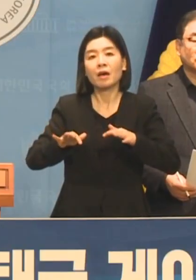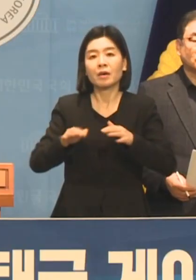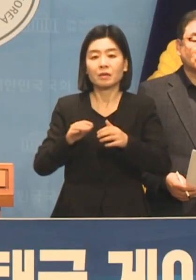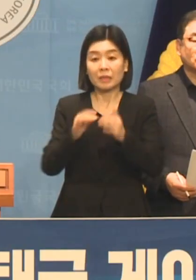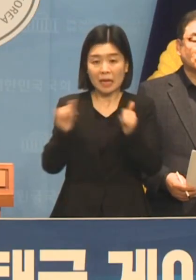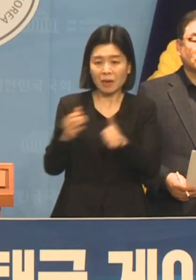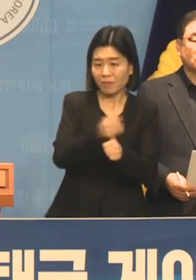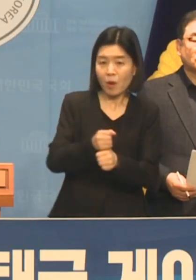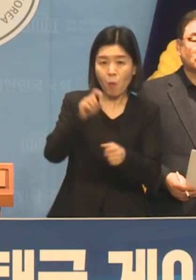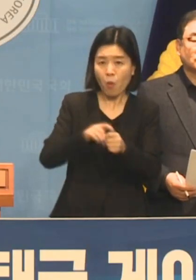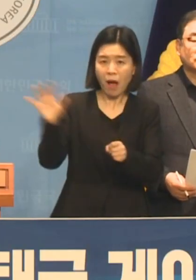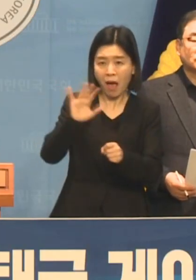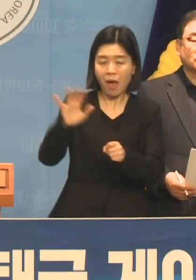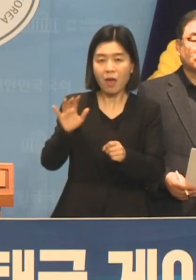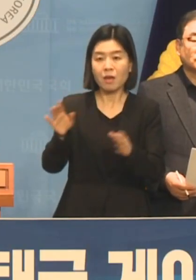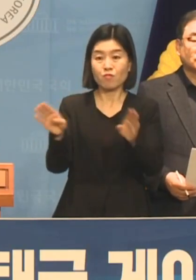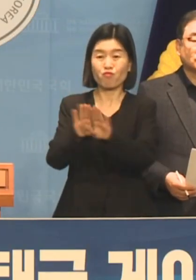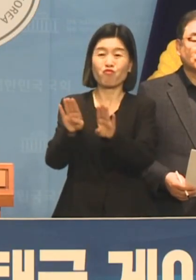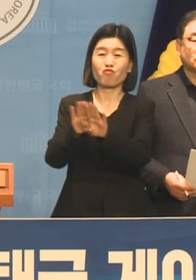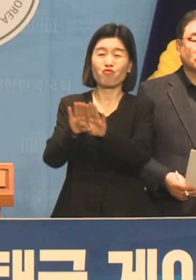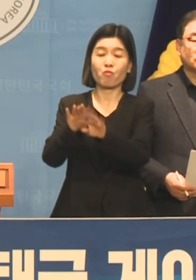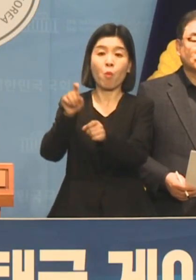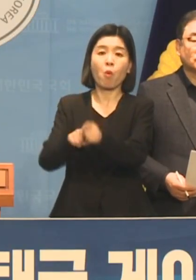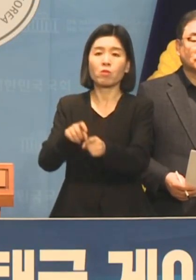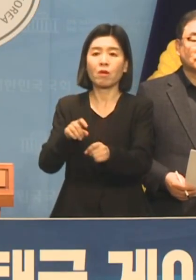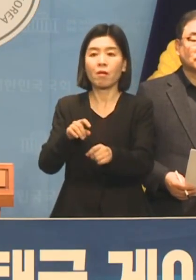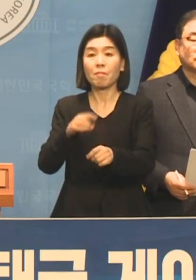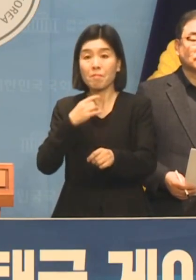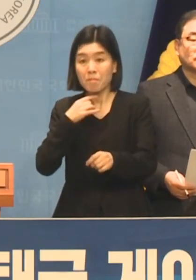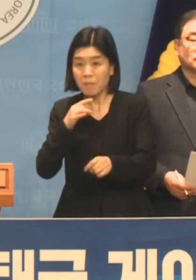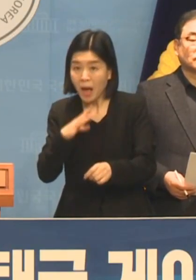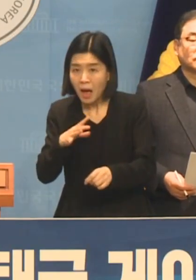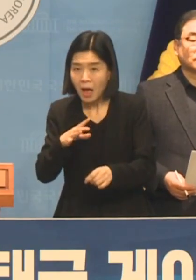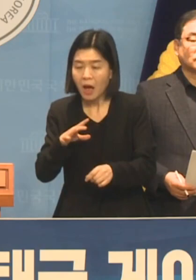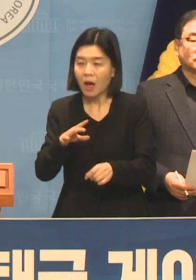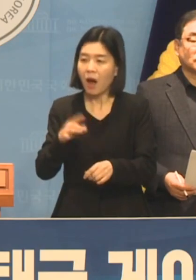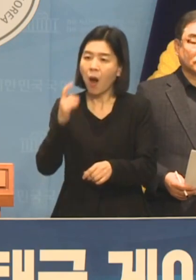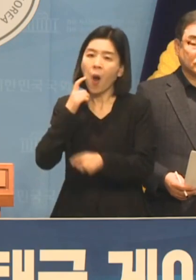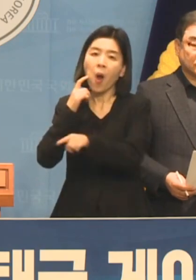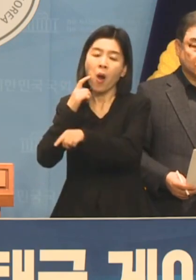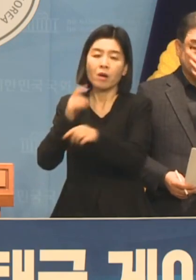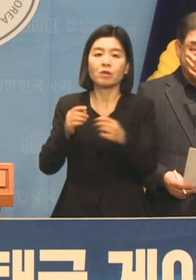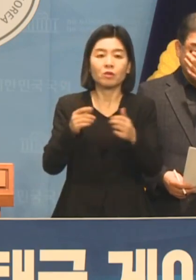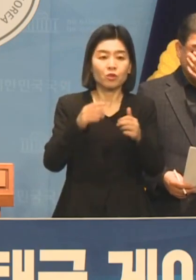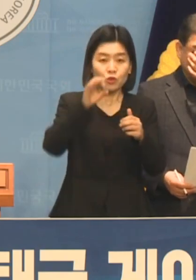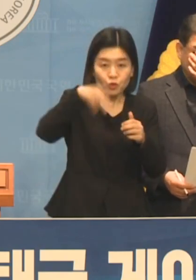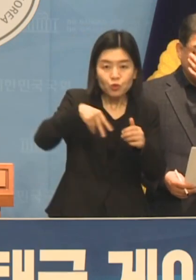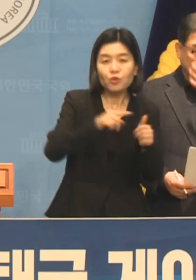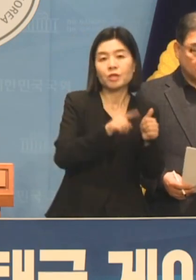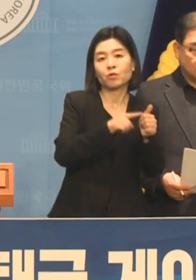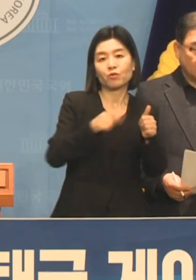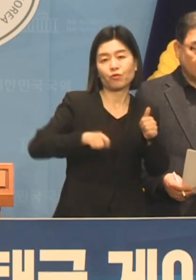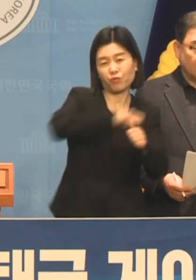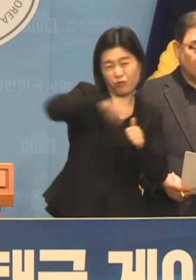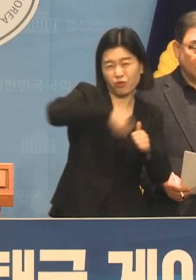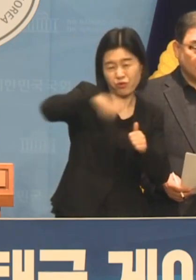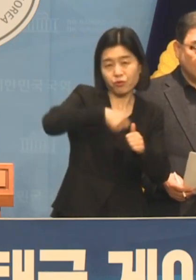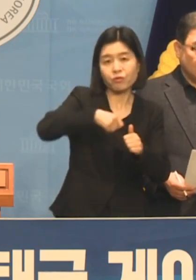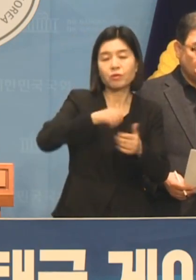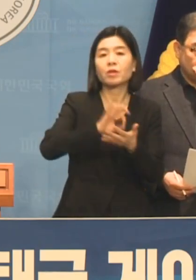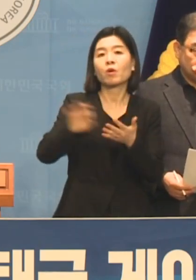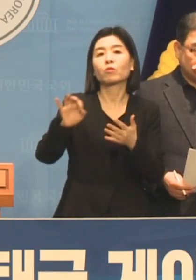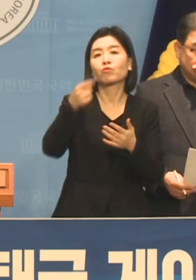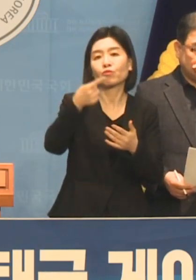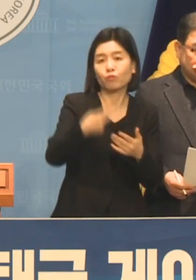하더니 이렇게 유지웅 기자를 묶는데 케이블 타이가 2번 쓰이고 그리고 끝내는